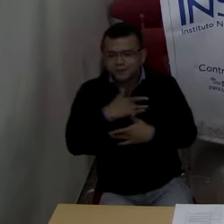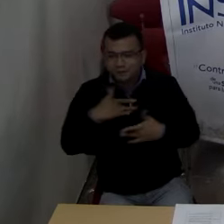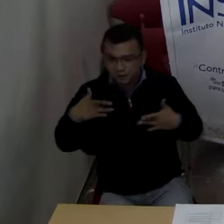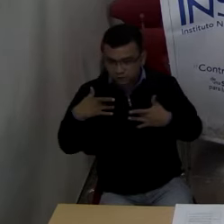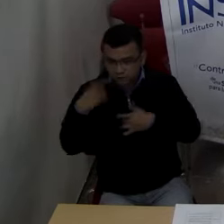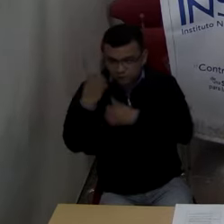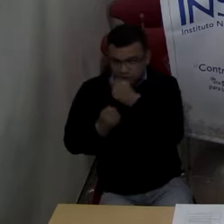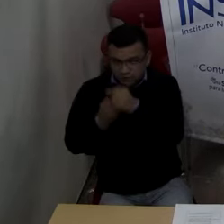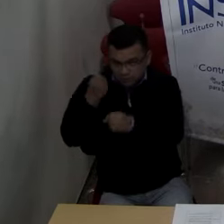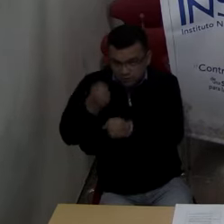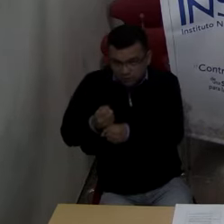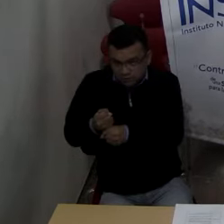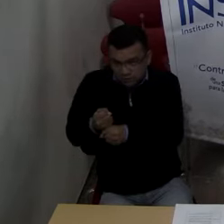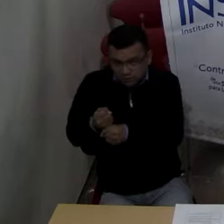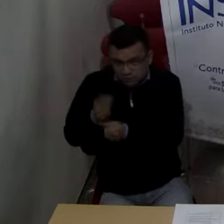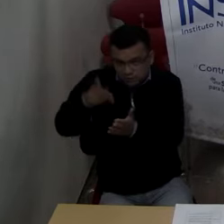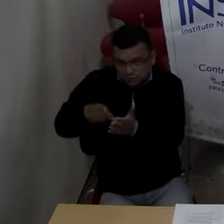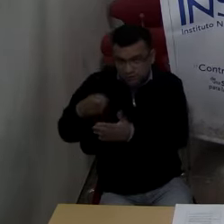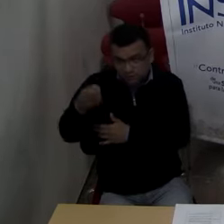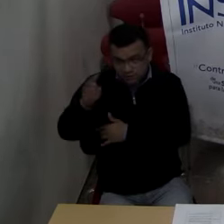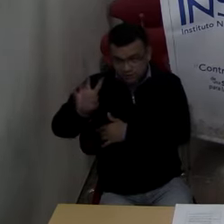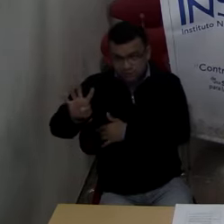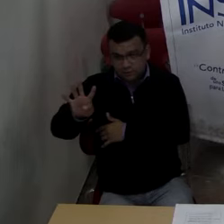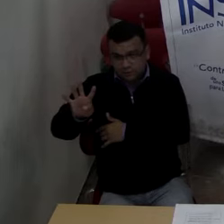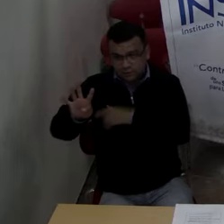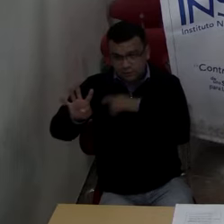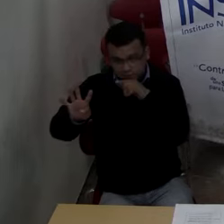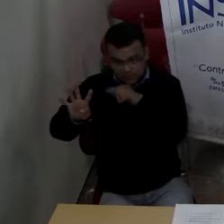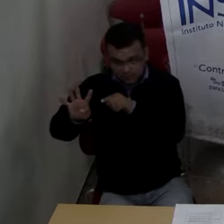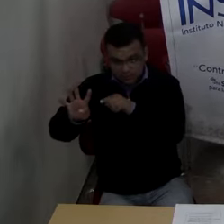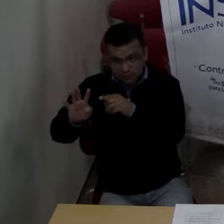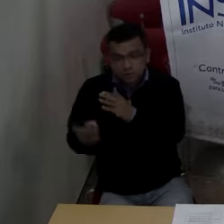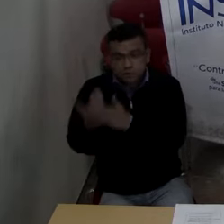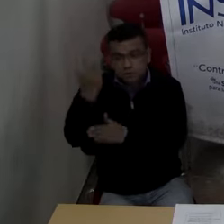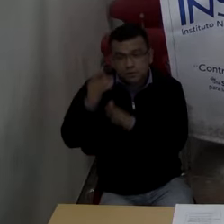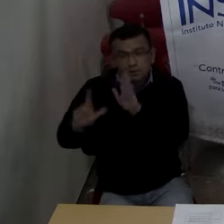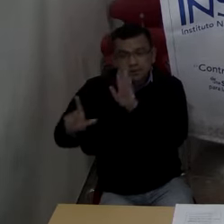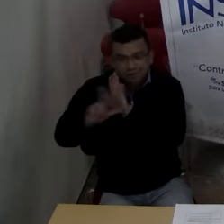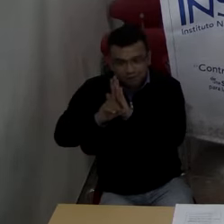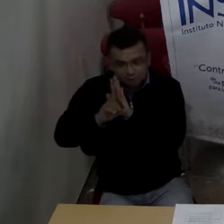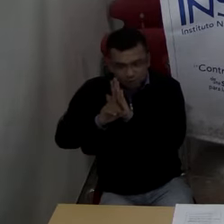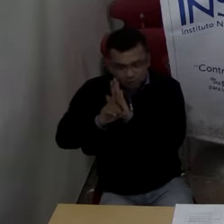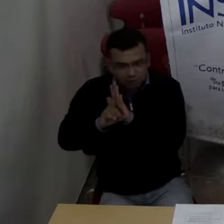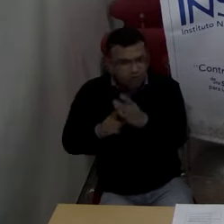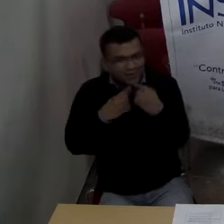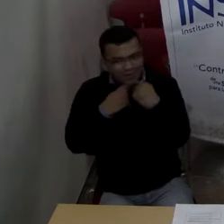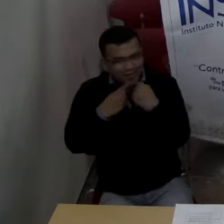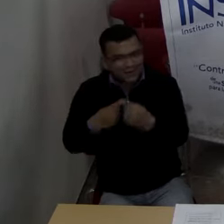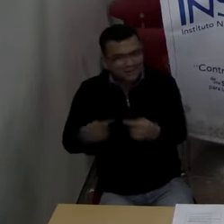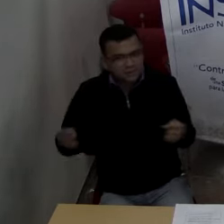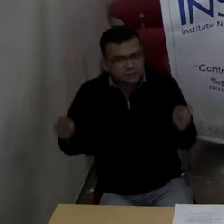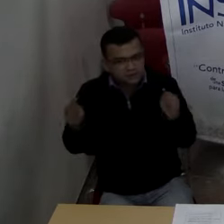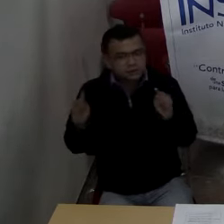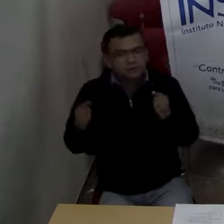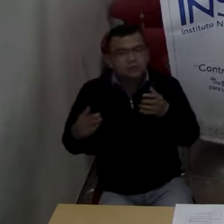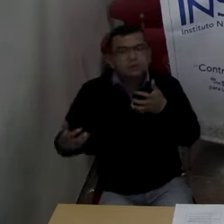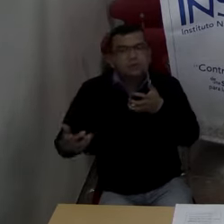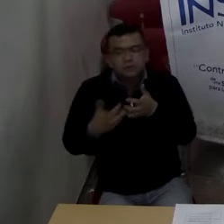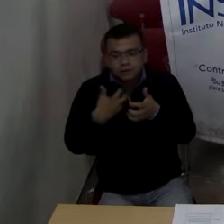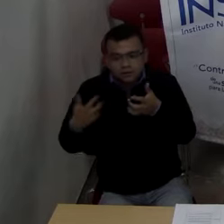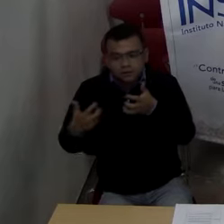el sistema nos debe proveer el acceder a una asistencia médica oportuna.